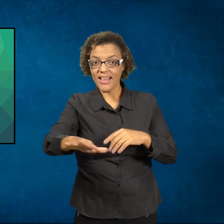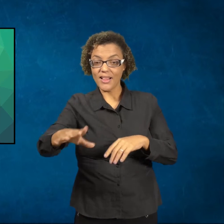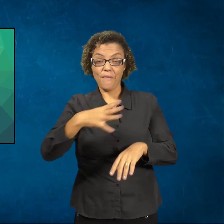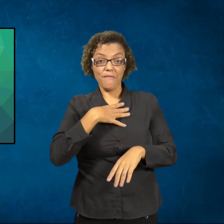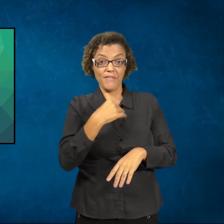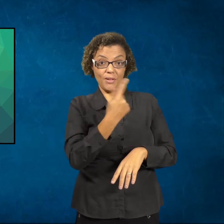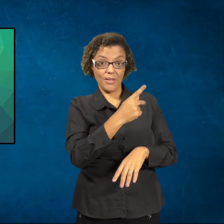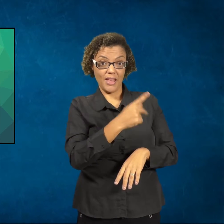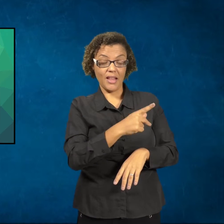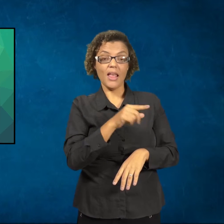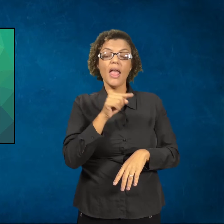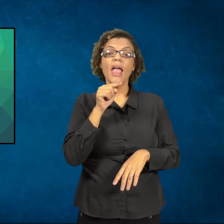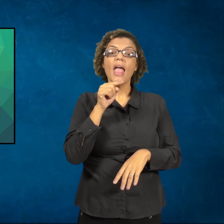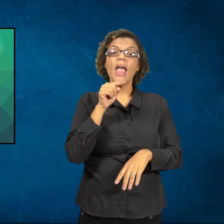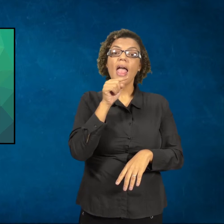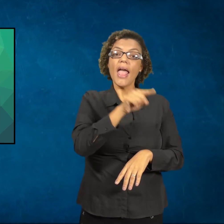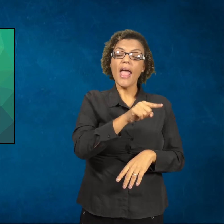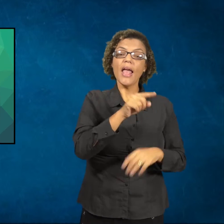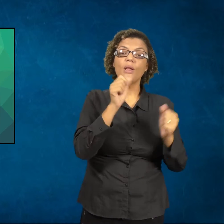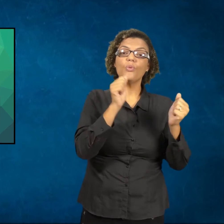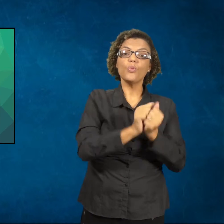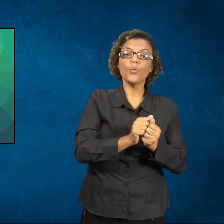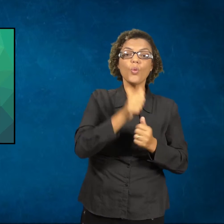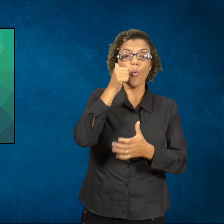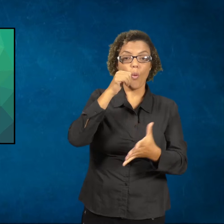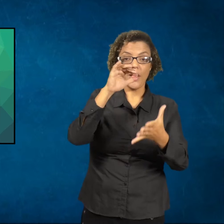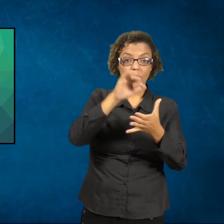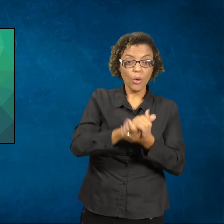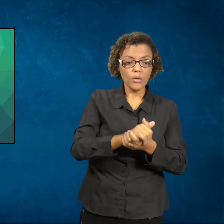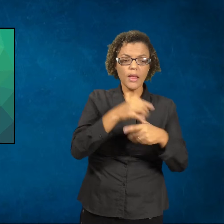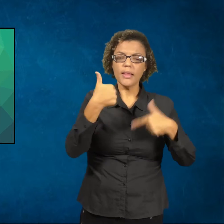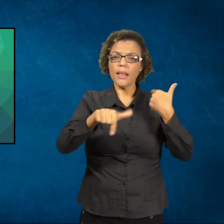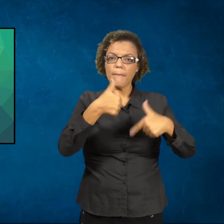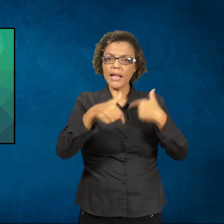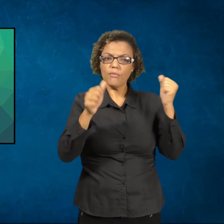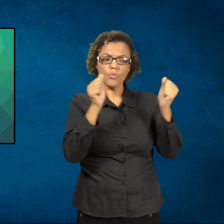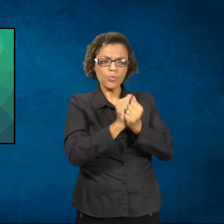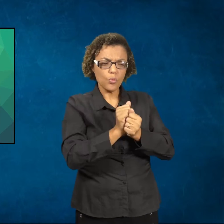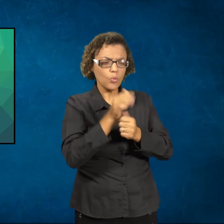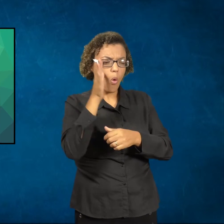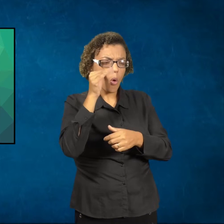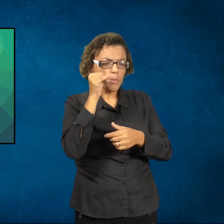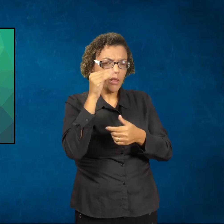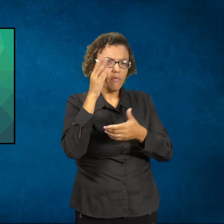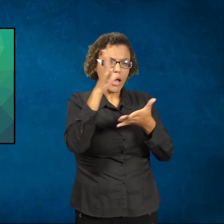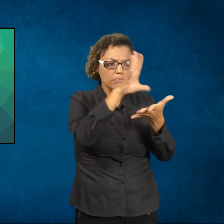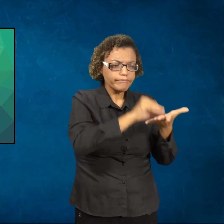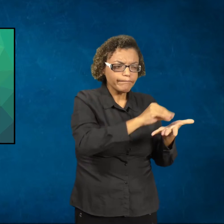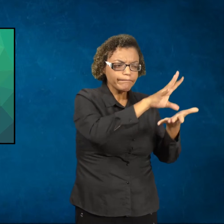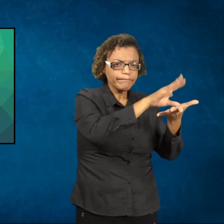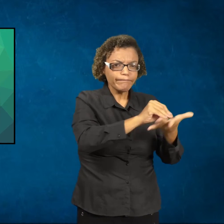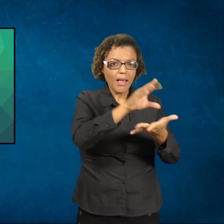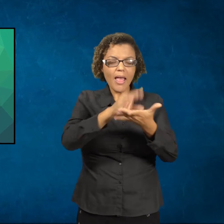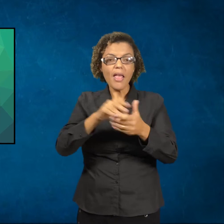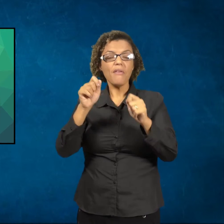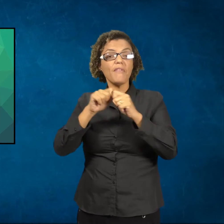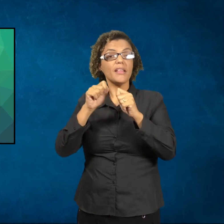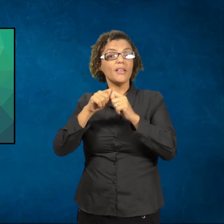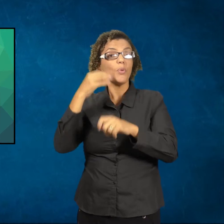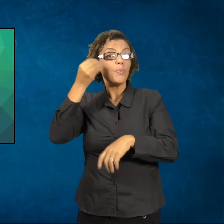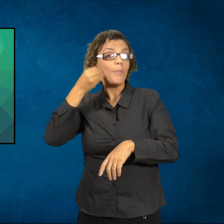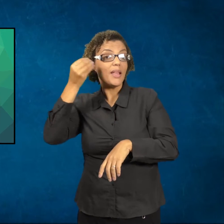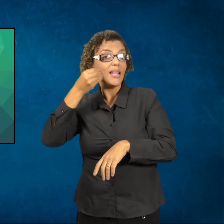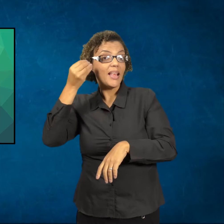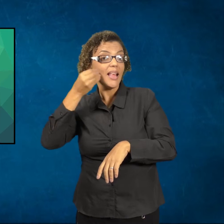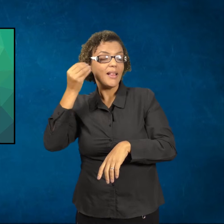e a esposa, Valentine, eles trabalhavam em conjunto e aí faziam experiências muito minuciosas. Por